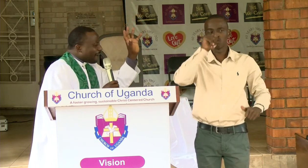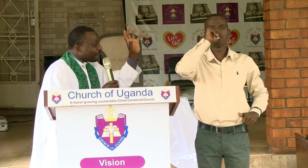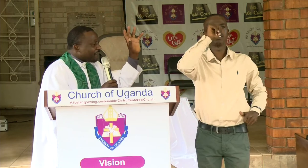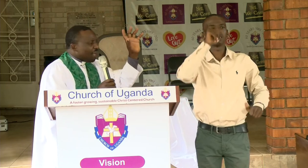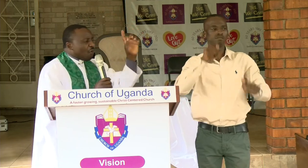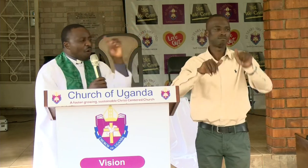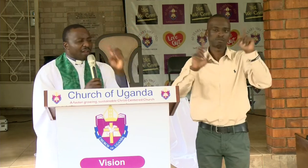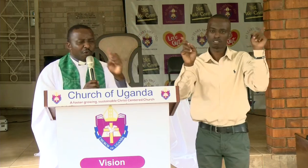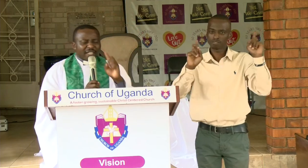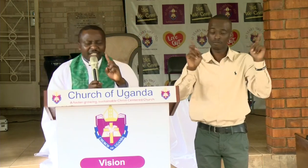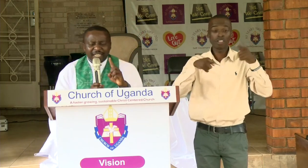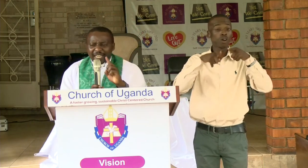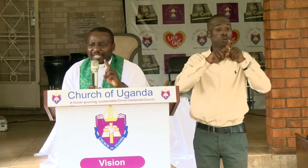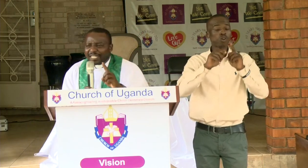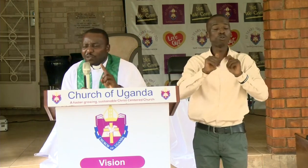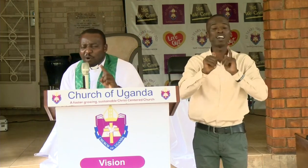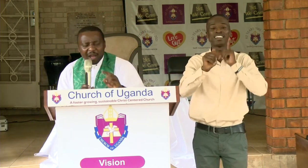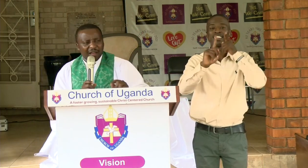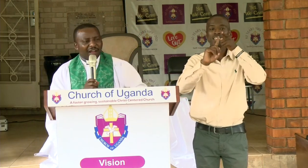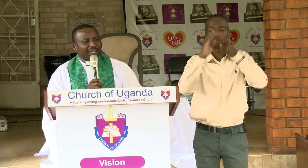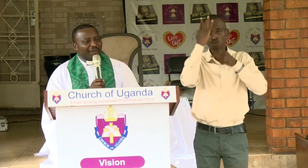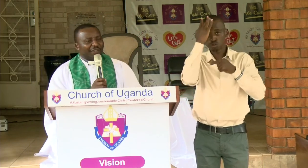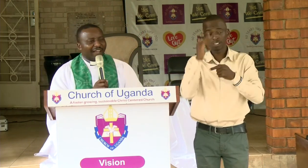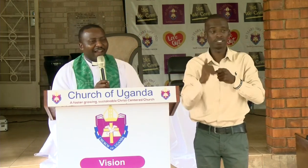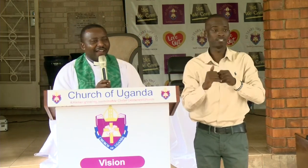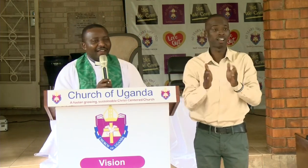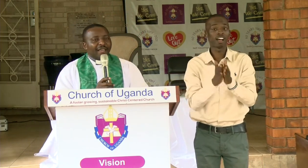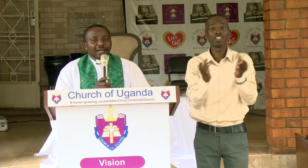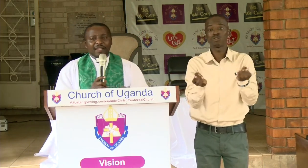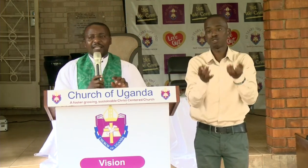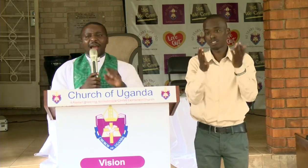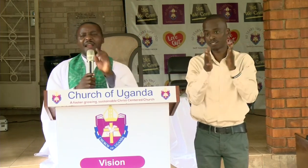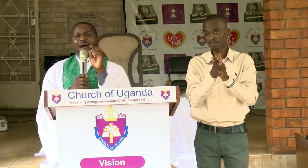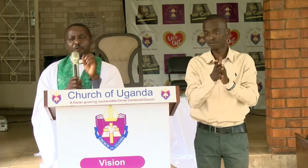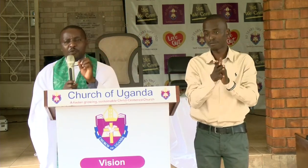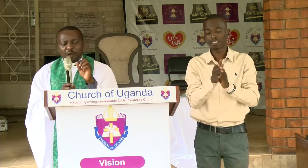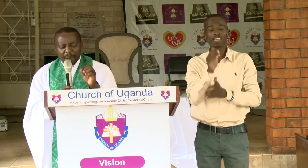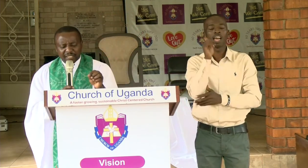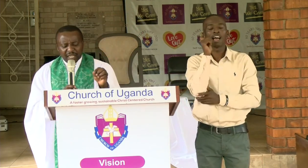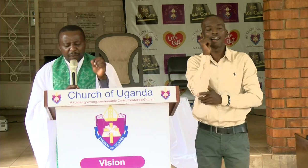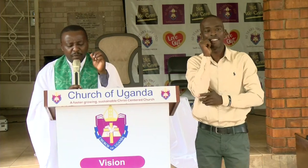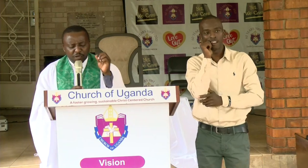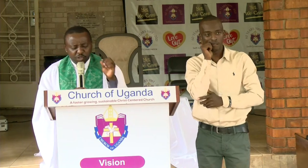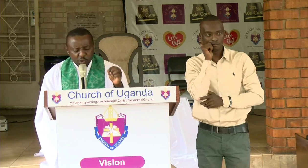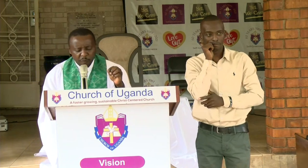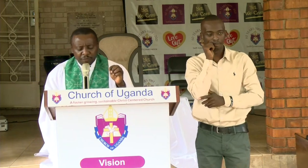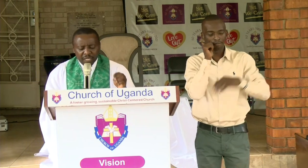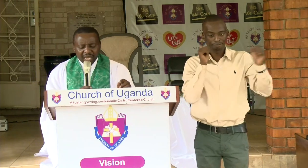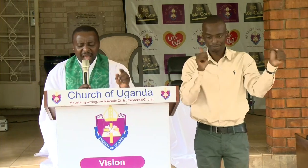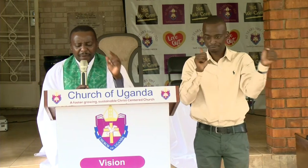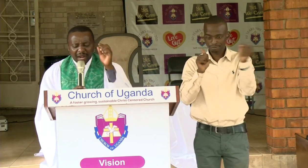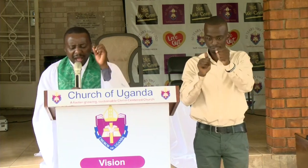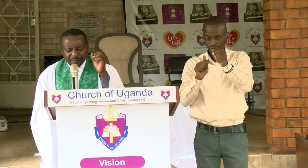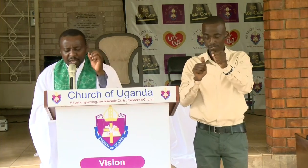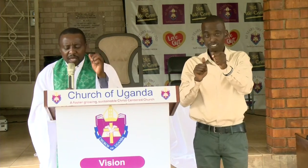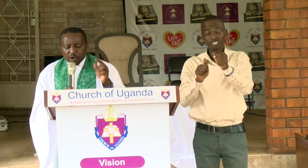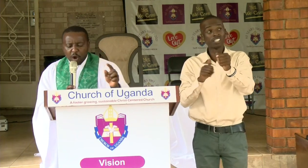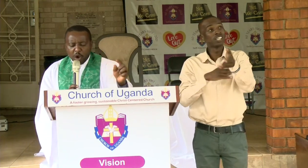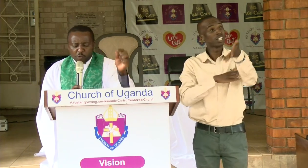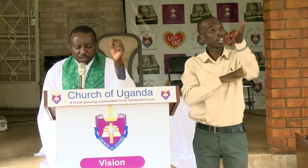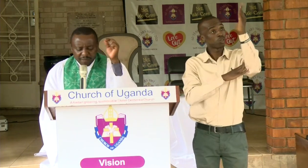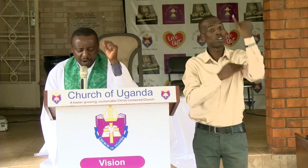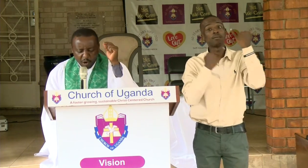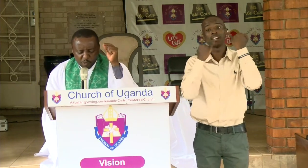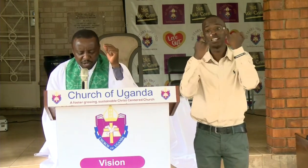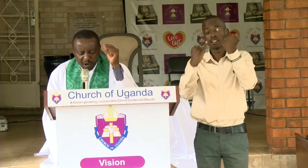kwegulumiza. Waliwo ekigendererwa. Haleluya. Kati Adamu bateekebwa mu lusuku, naye abagambye